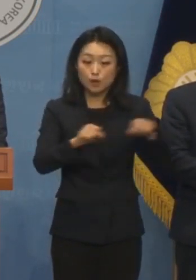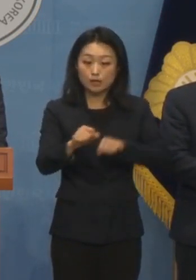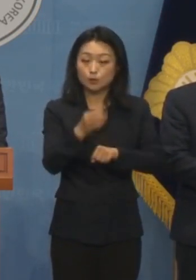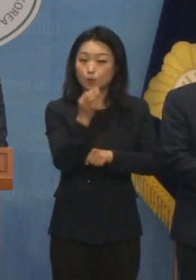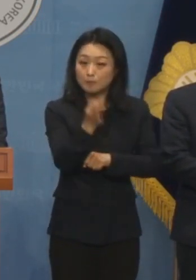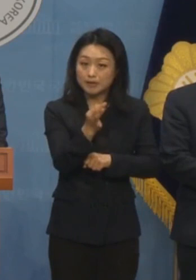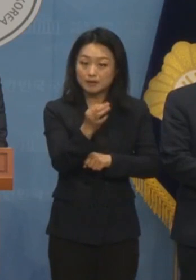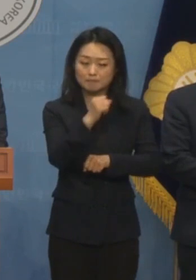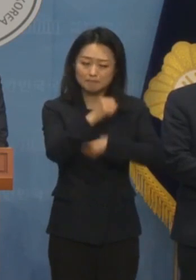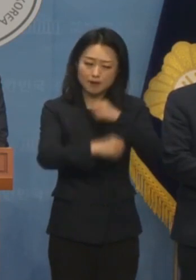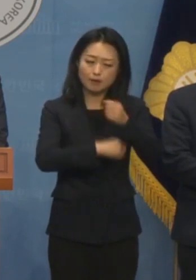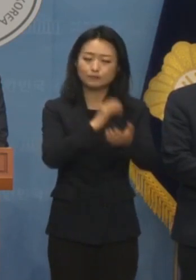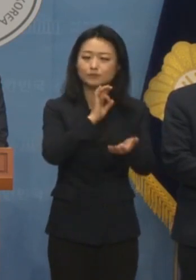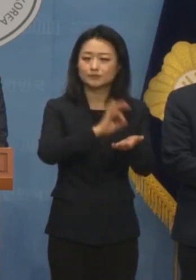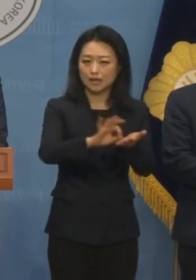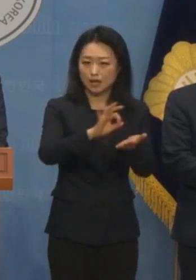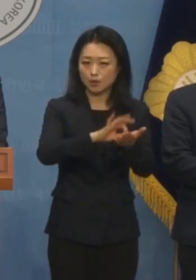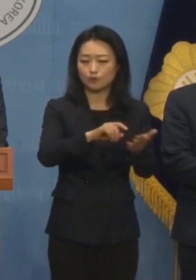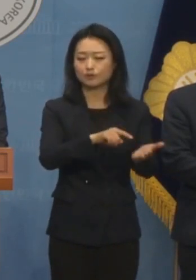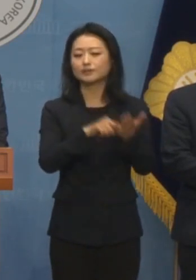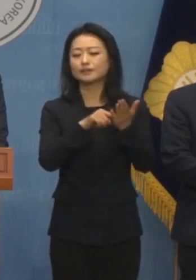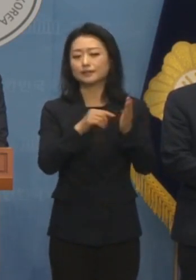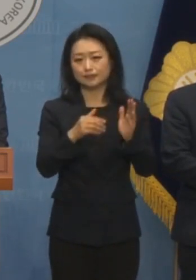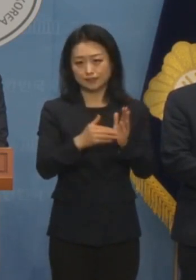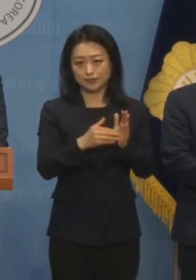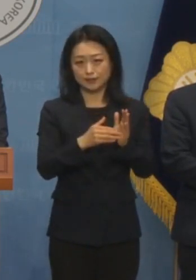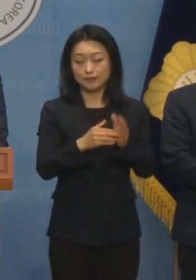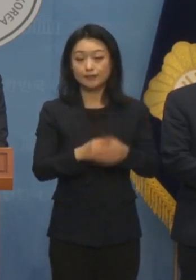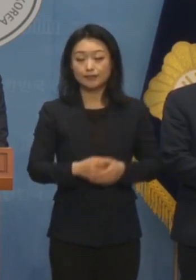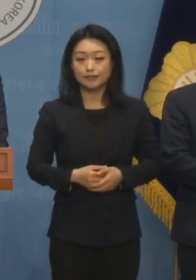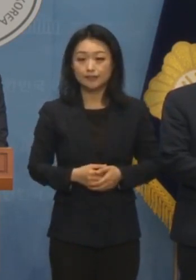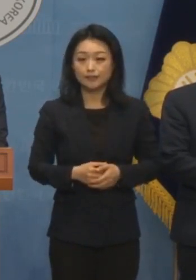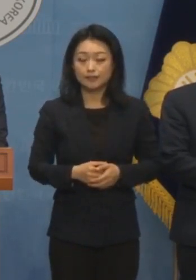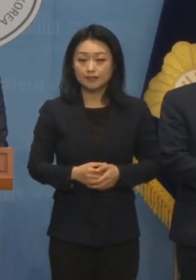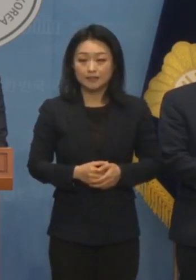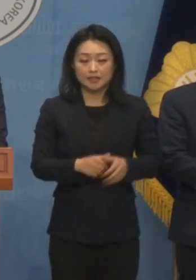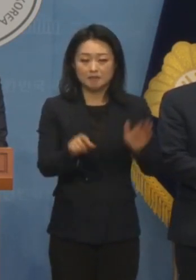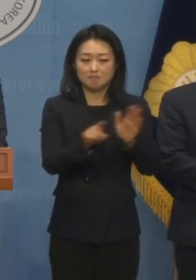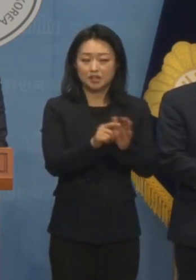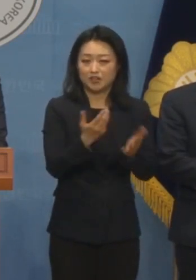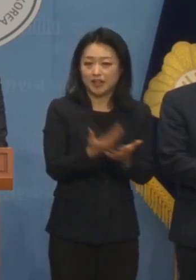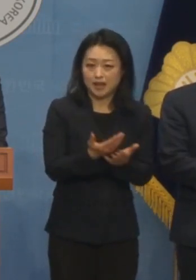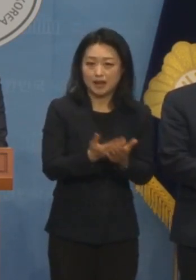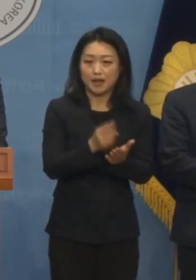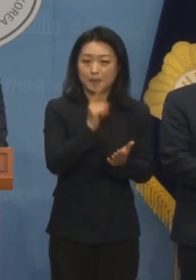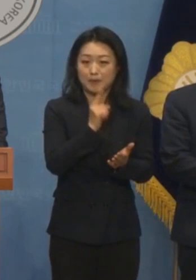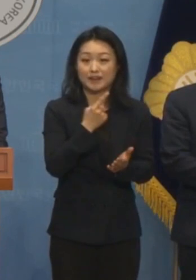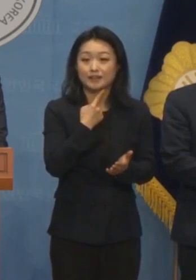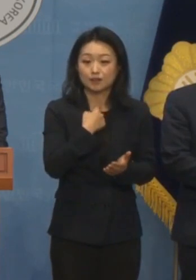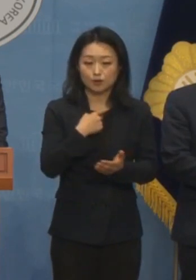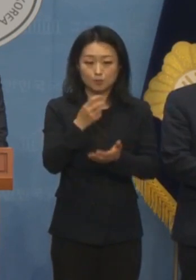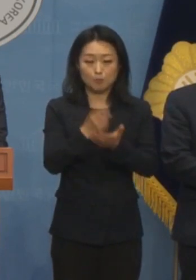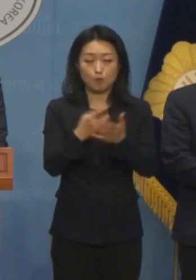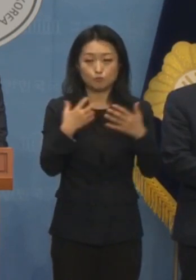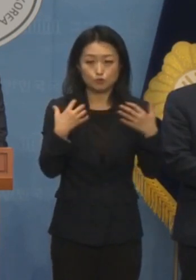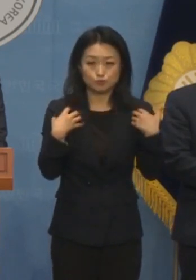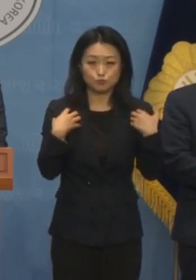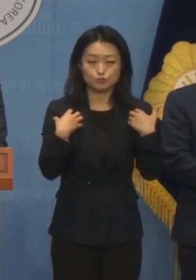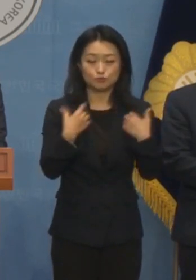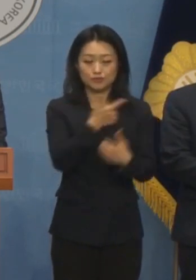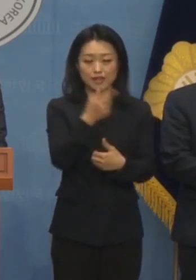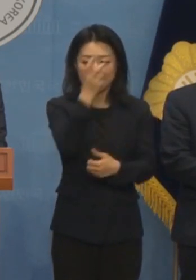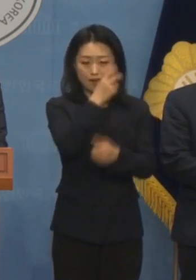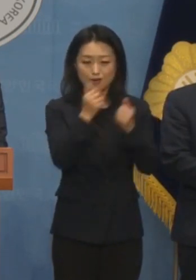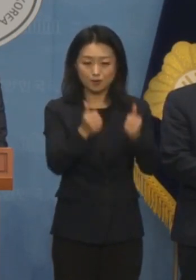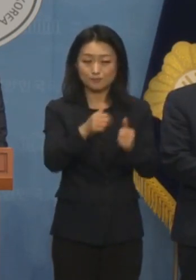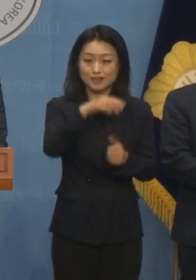부당하게 사용한 사실이 드러났습니다. 잘하고 있다, 믿어달라라고 강조했던 법무부와 대검찰청의